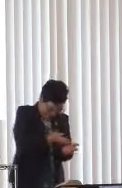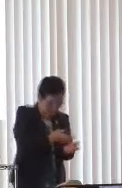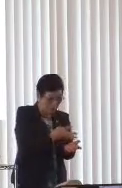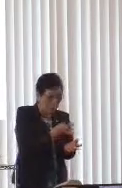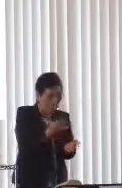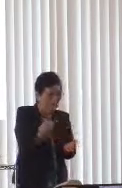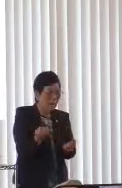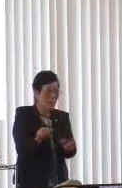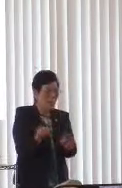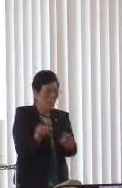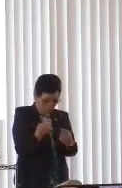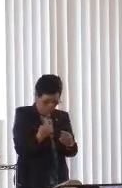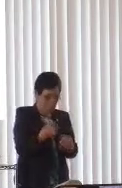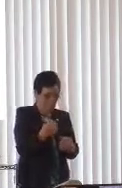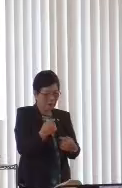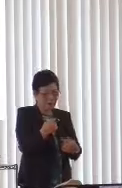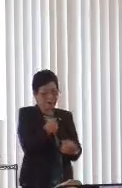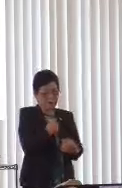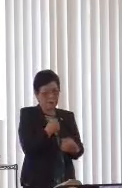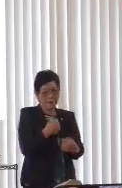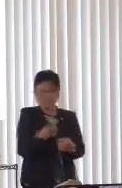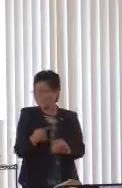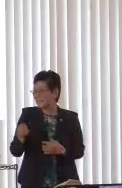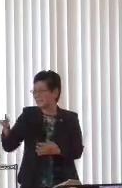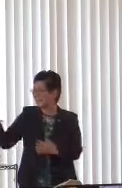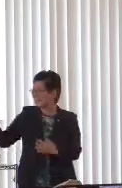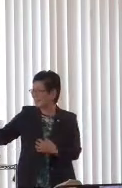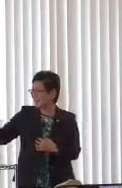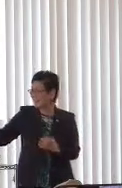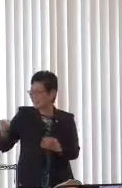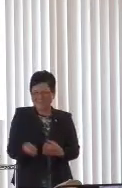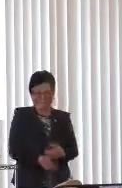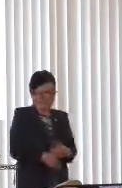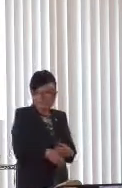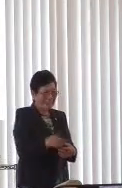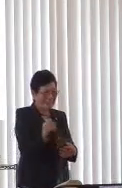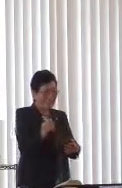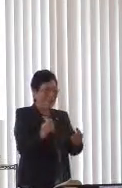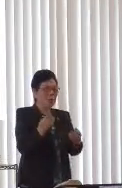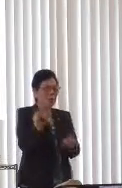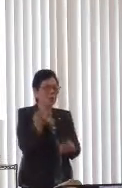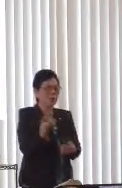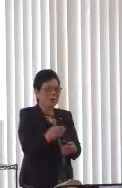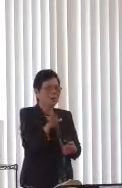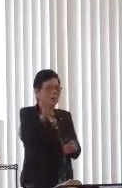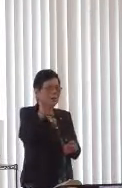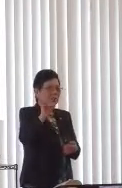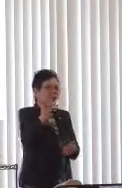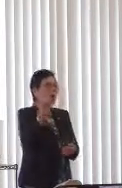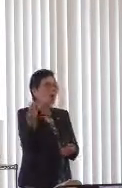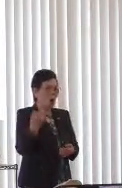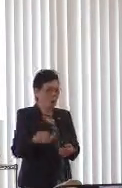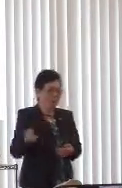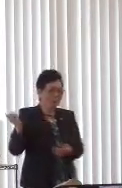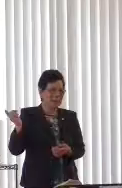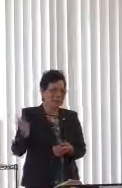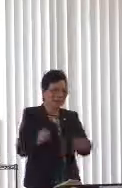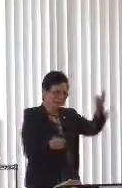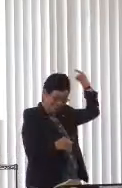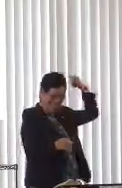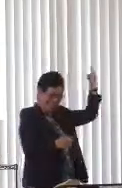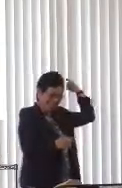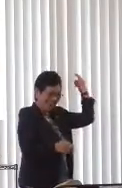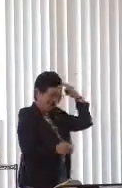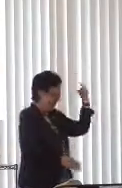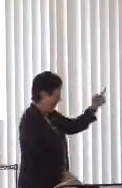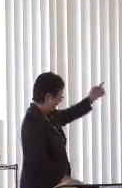私の壺の中に、これは実はねこの壺です。壺はね現物は私持ってません。これはインターネットに乗っかってた、これ